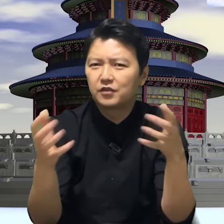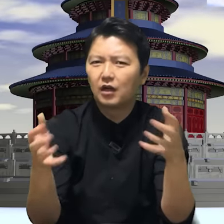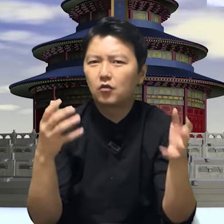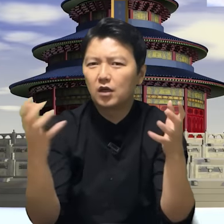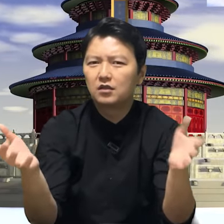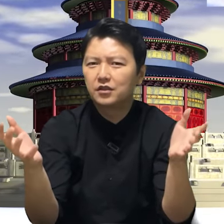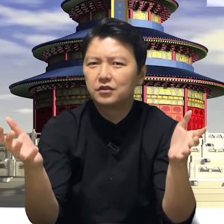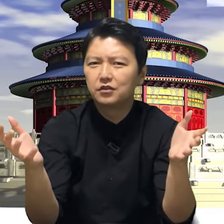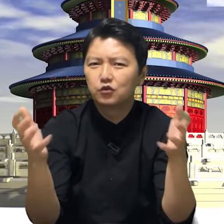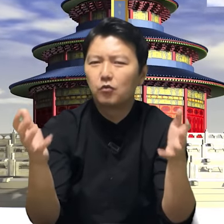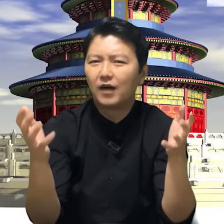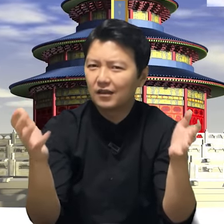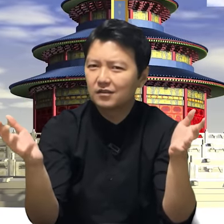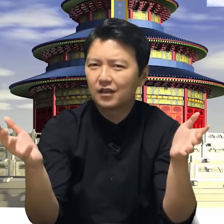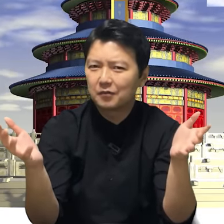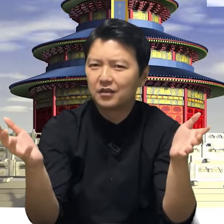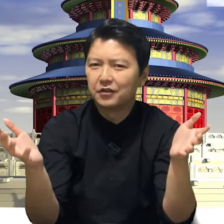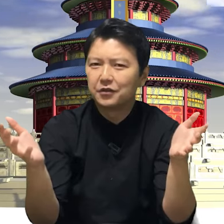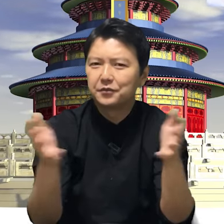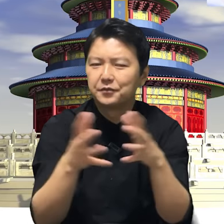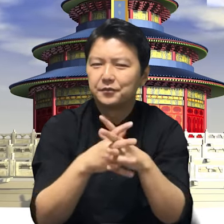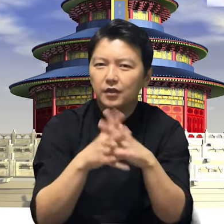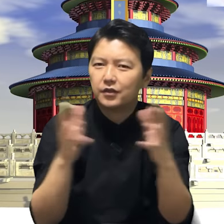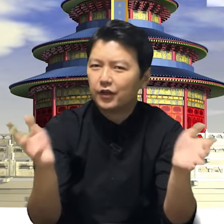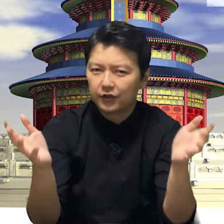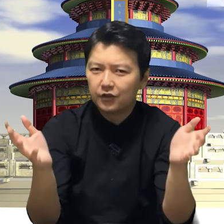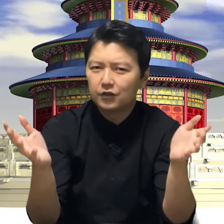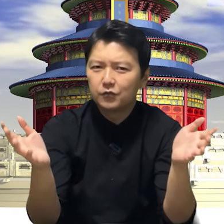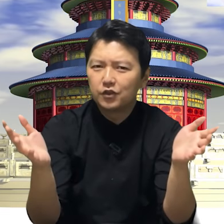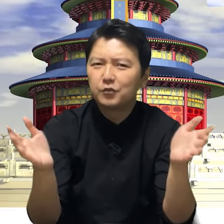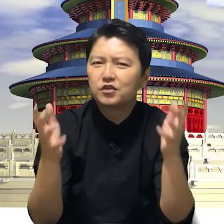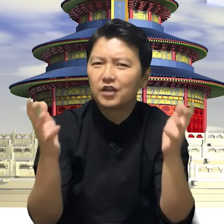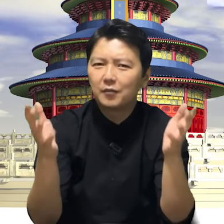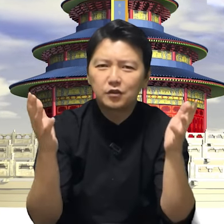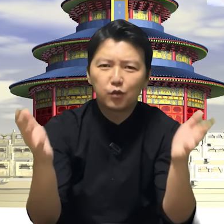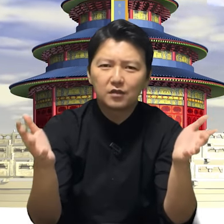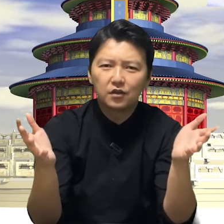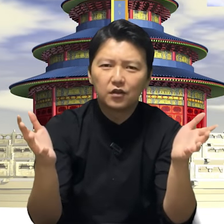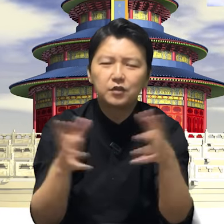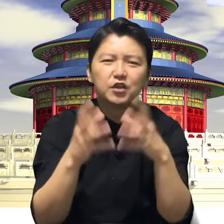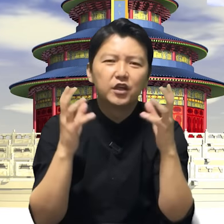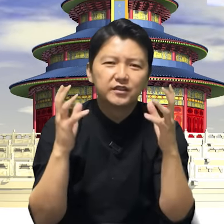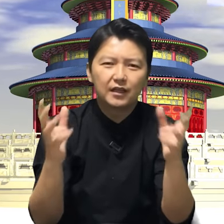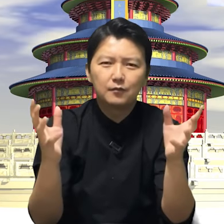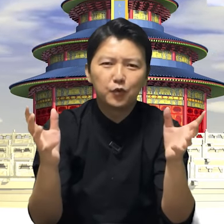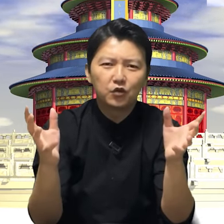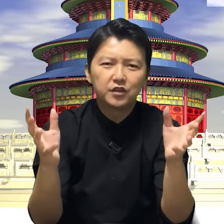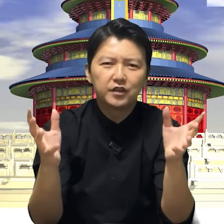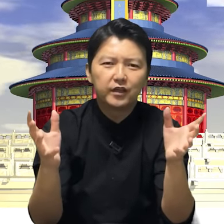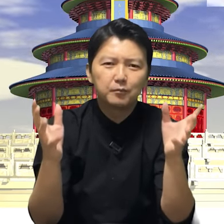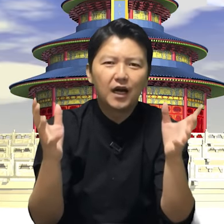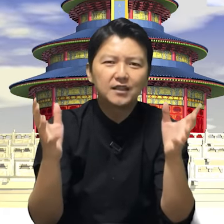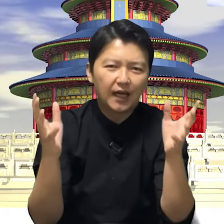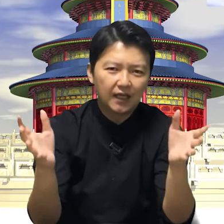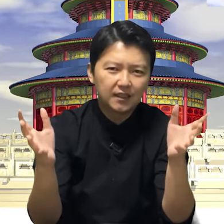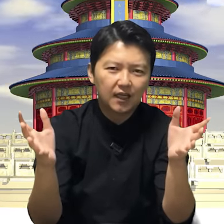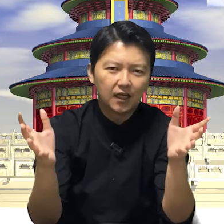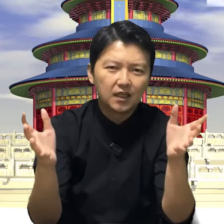집착과 끈기는 좀 많은 사람 같네요. 네, 형님들 이미 드라마를 봐서 이미 짱보린에 대해 많이 아니까